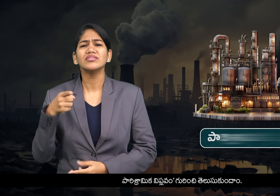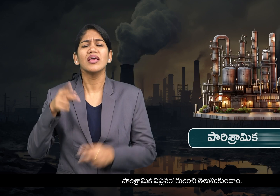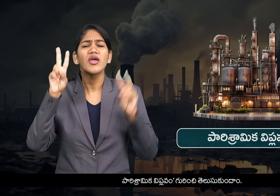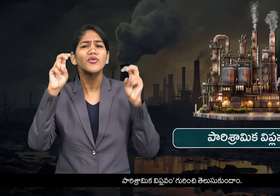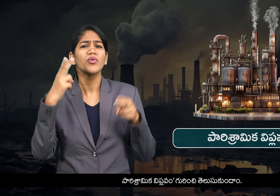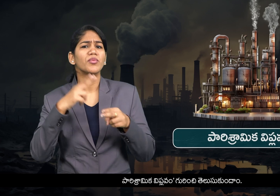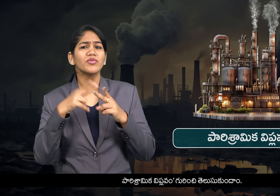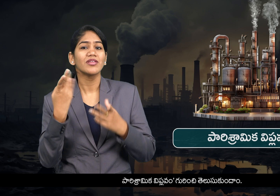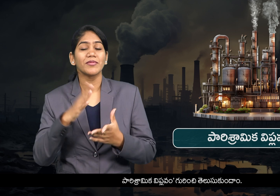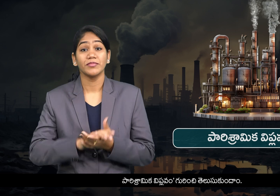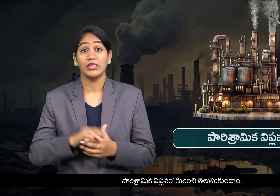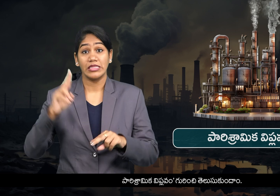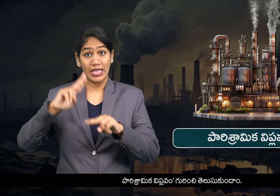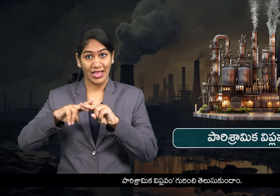పారిశ్రామిక విప్లవం గురించి తెలుసుకుందాం.